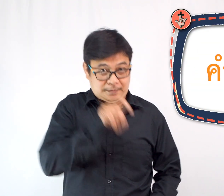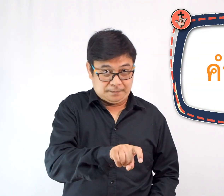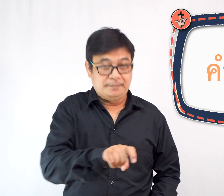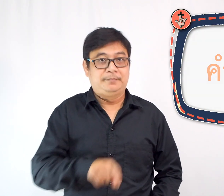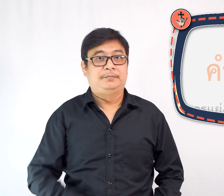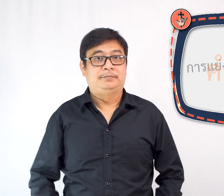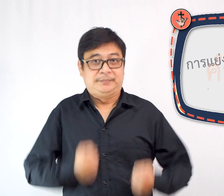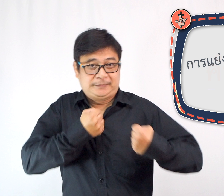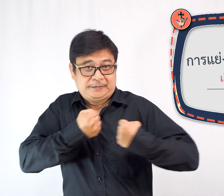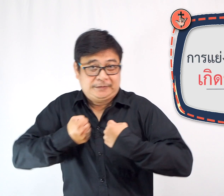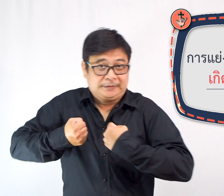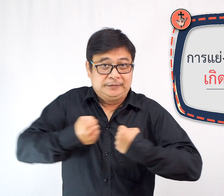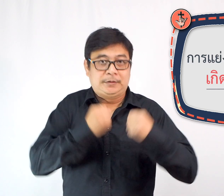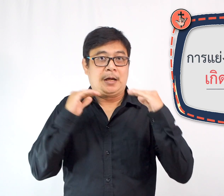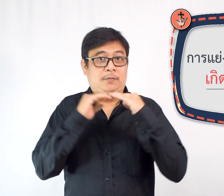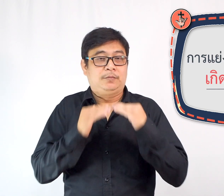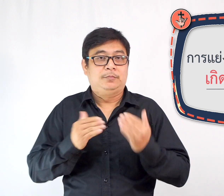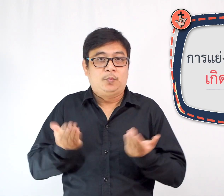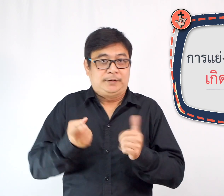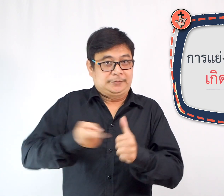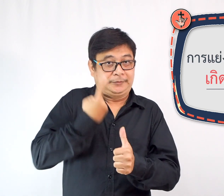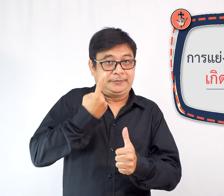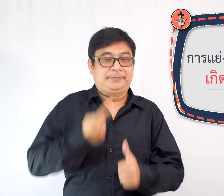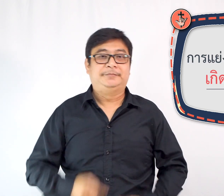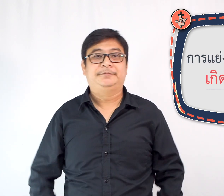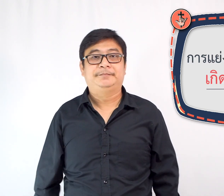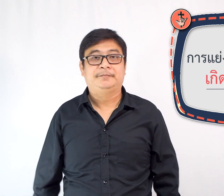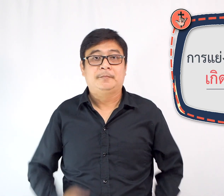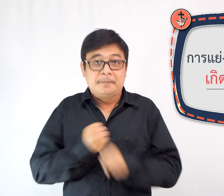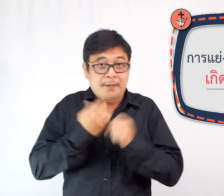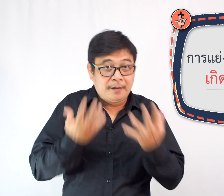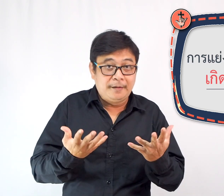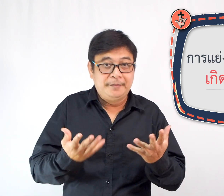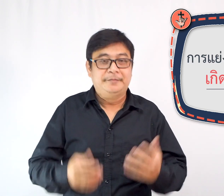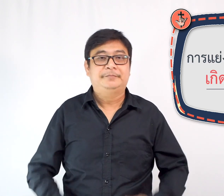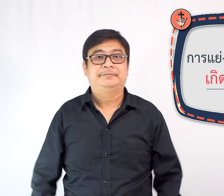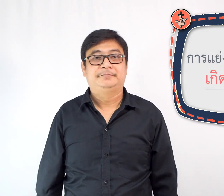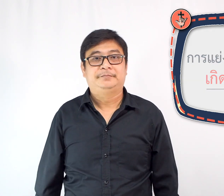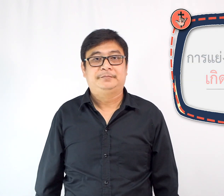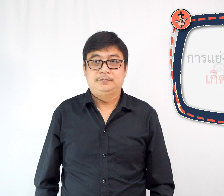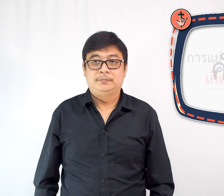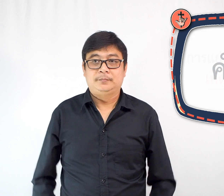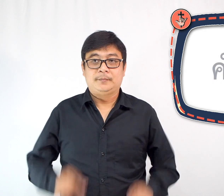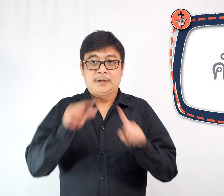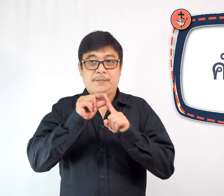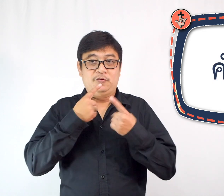คำถามการแย่งชิงสิทธิ์บุตรหัวปีเกิดขึ้นอย่างไรคำต